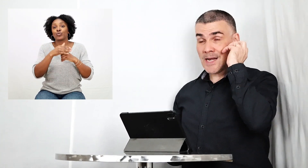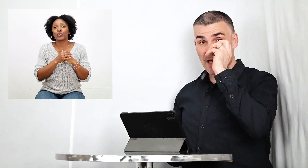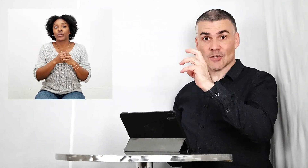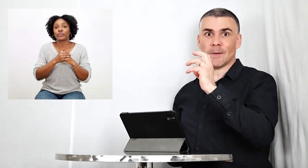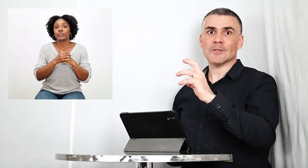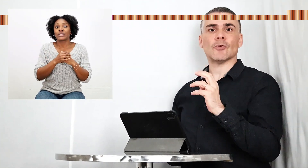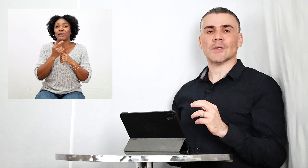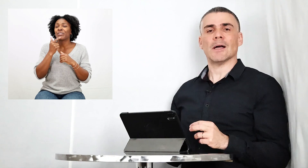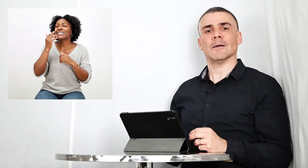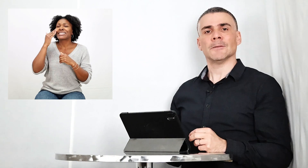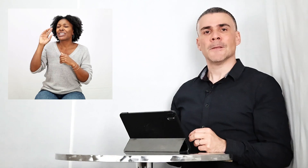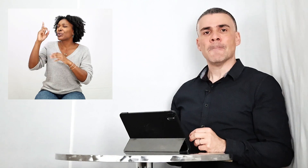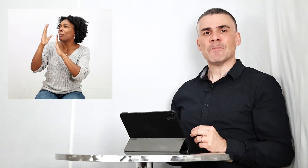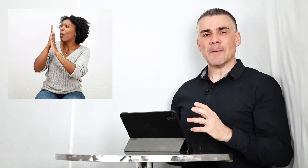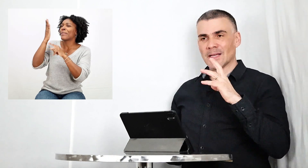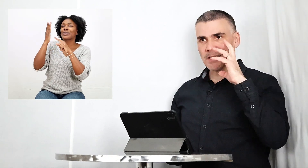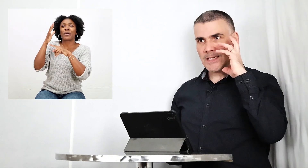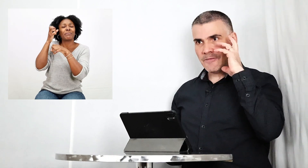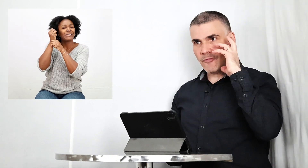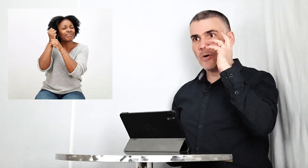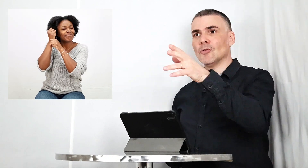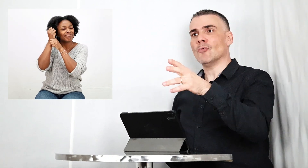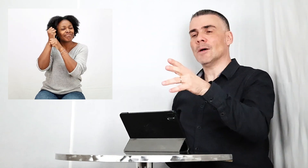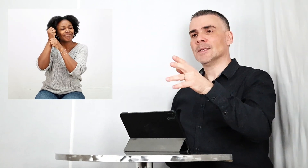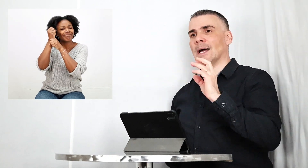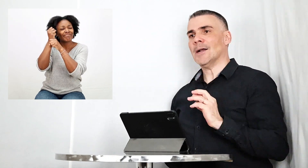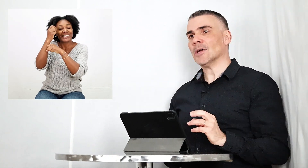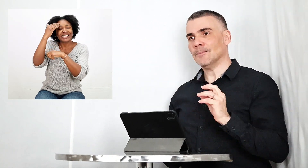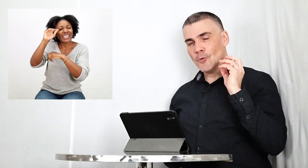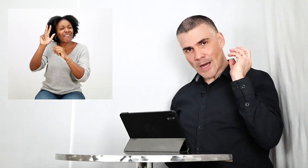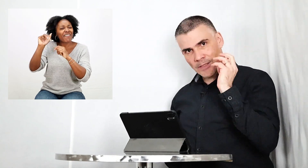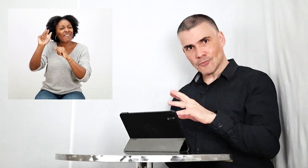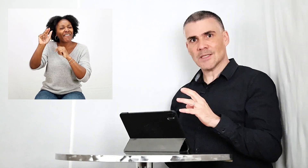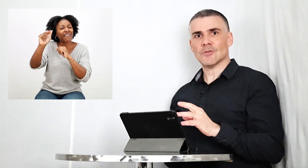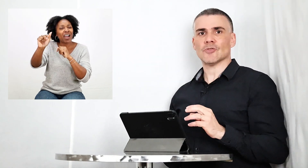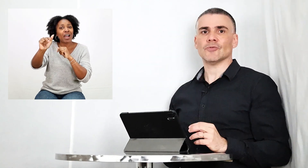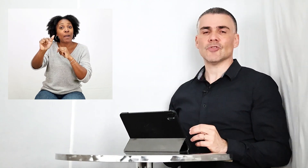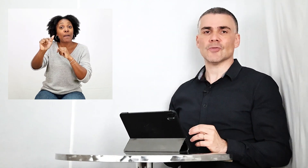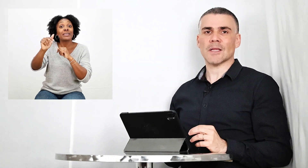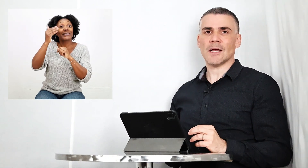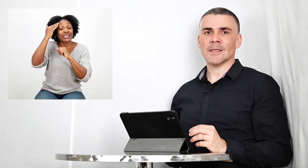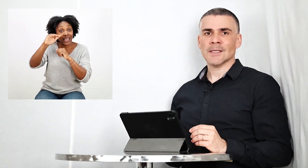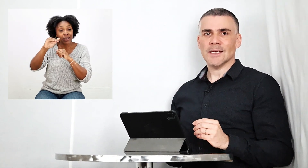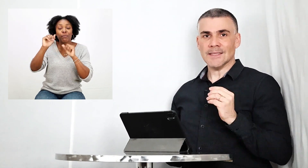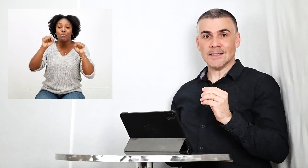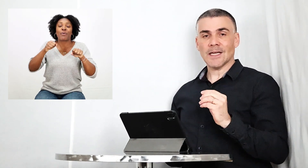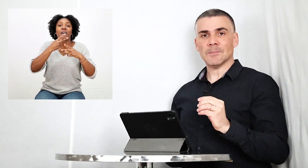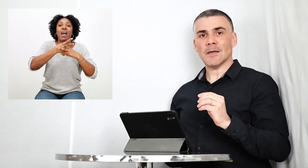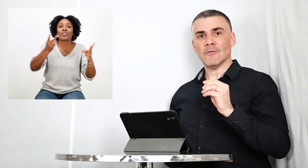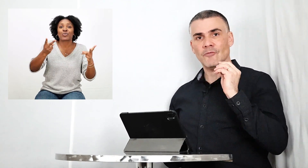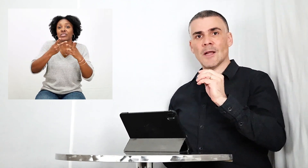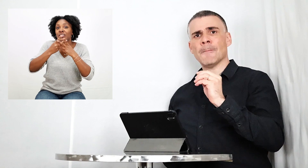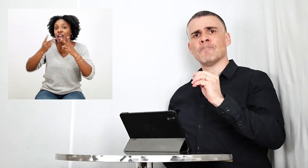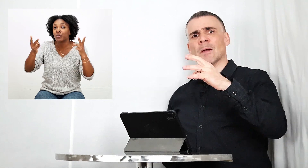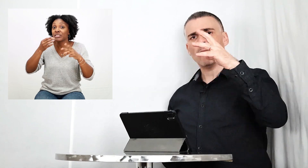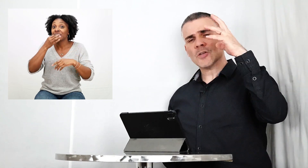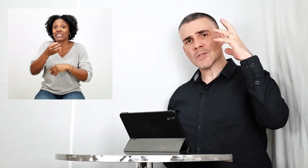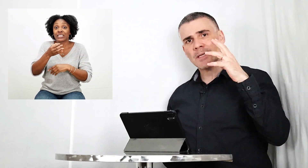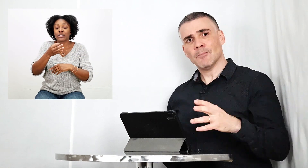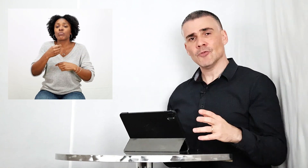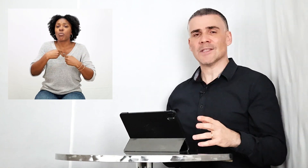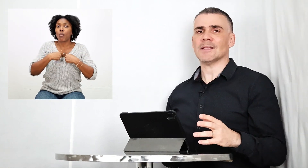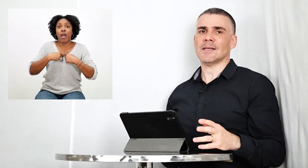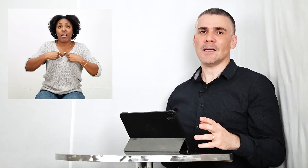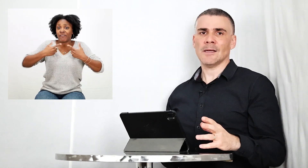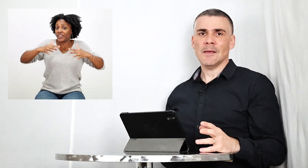qui ne les lâche pas du regard. Et parce qu'il les voit de loin, alors il peut annoncer ce genre de choses-là et dire, eh bien voilà, moi